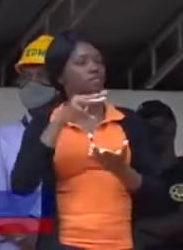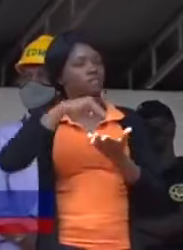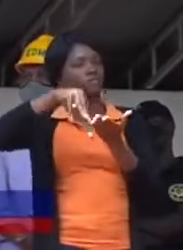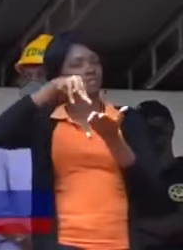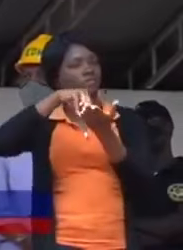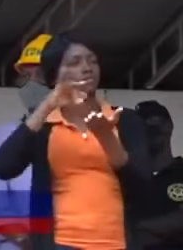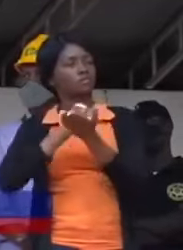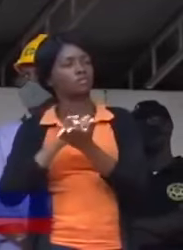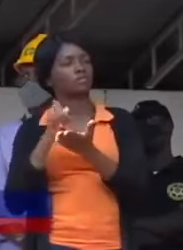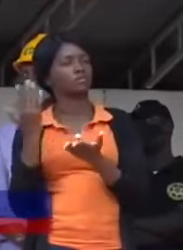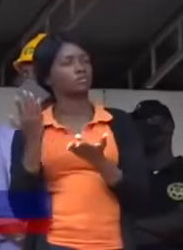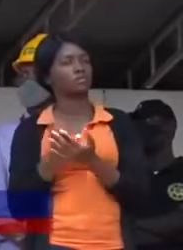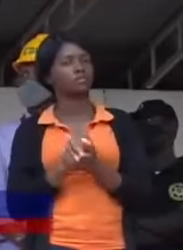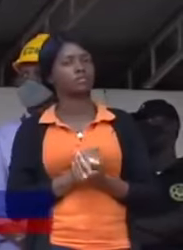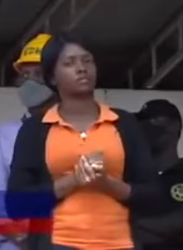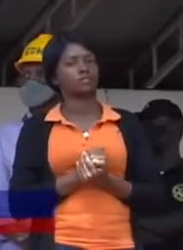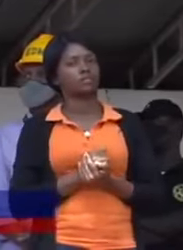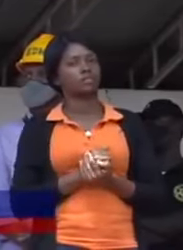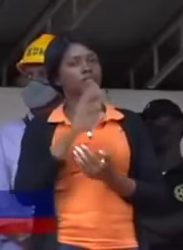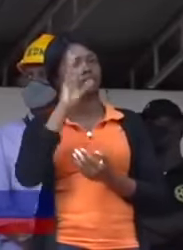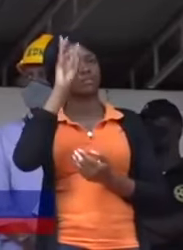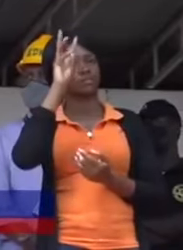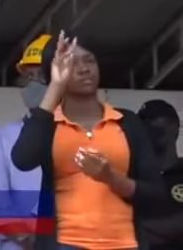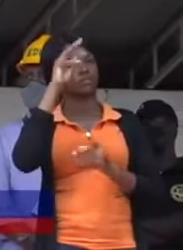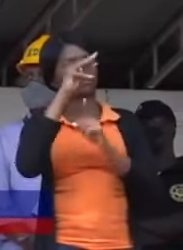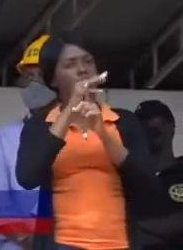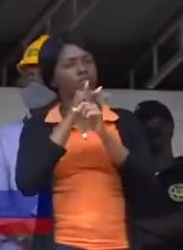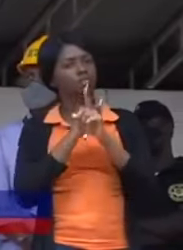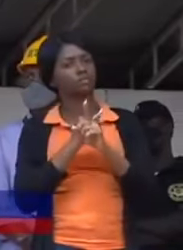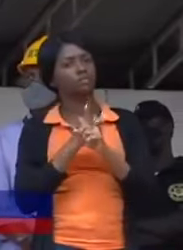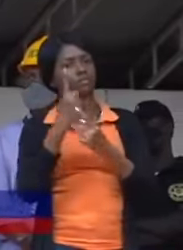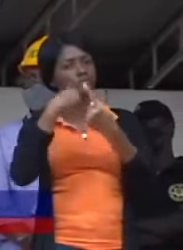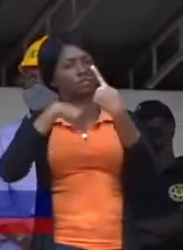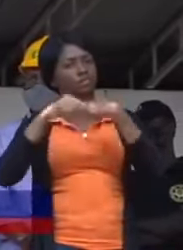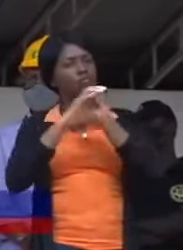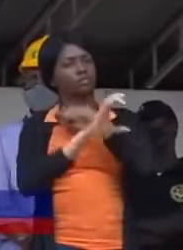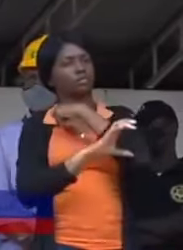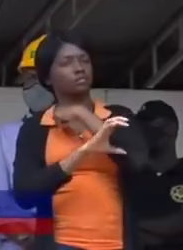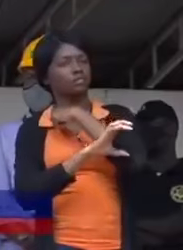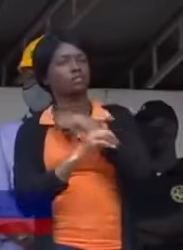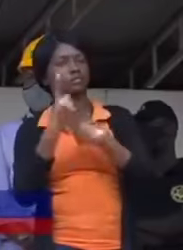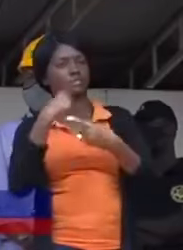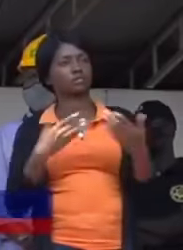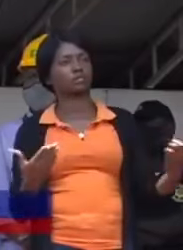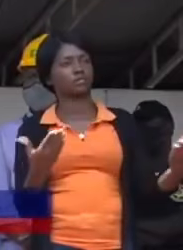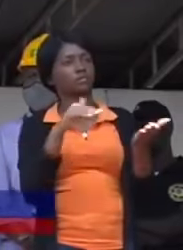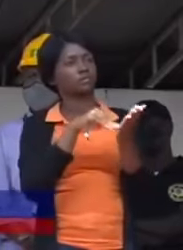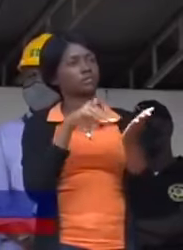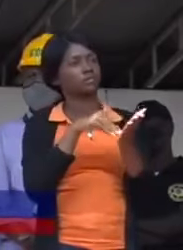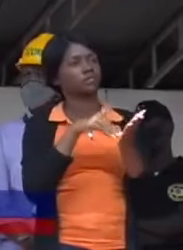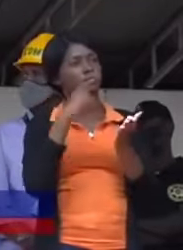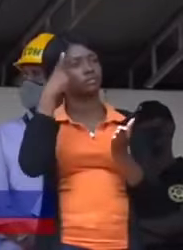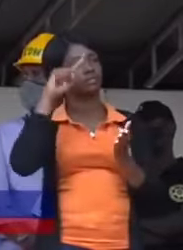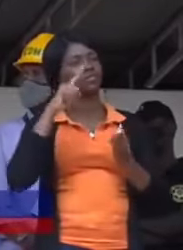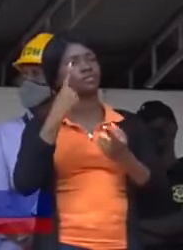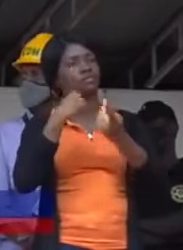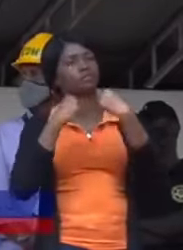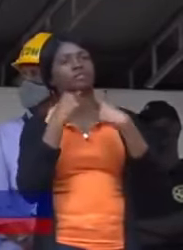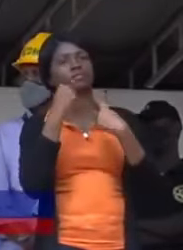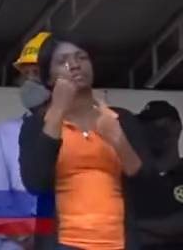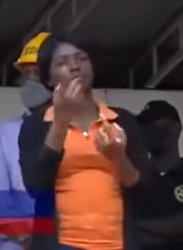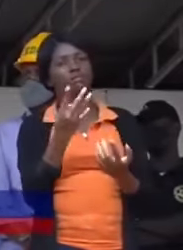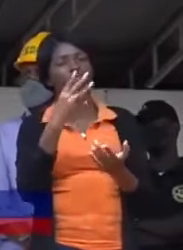moi. Oui. Le 6 mai, ma tourne Saint-Philomène pour me mettre